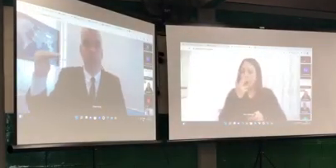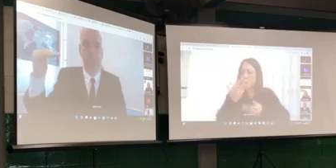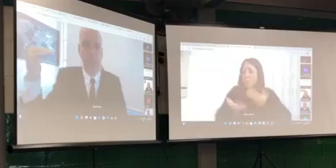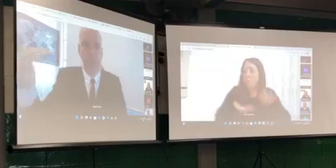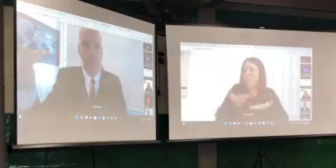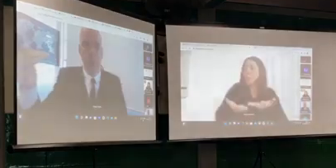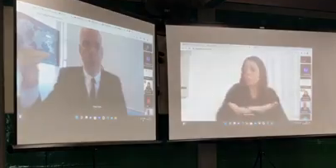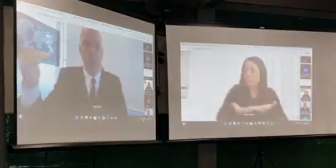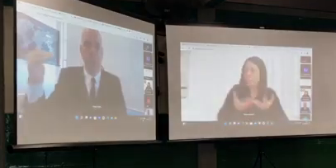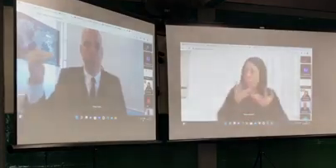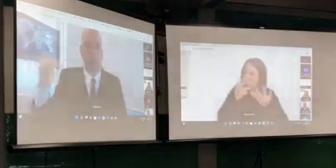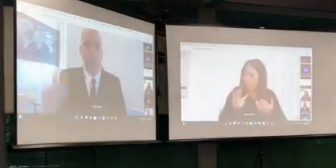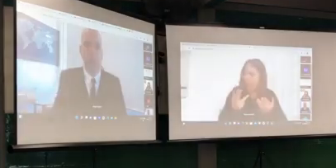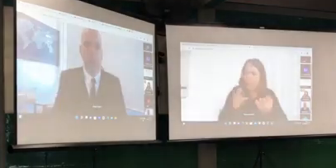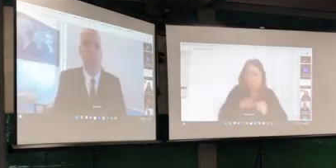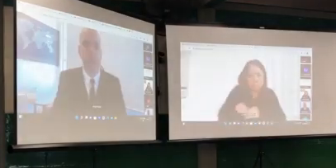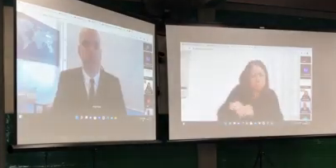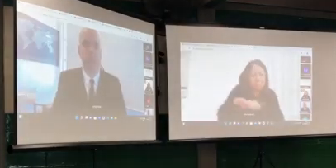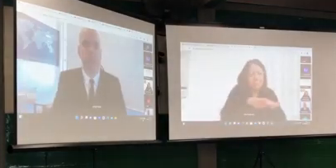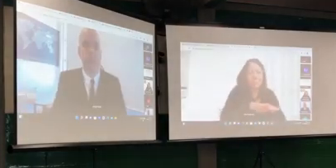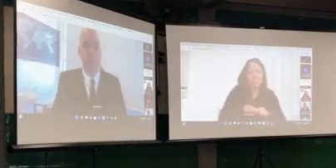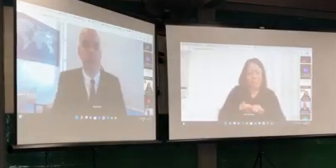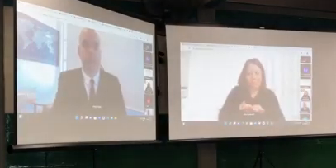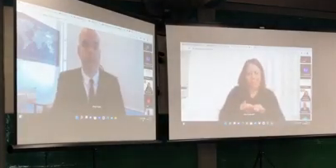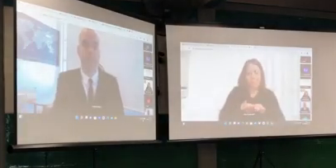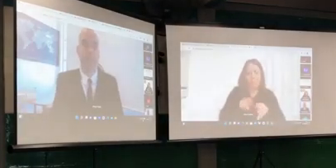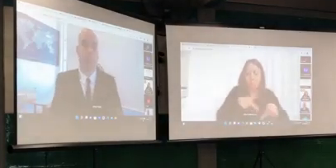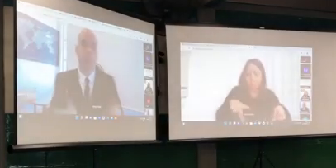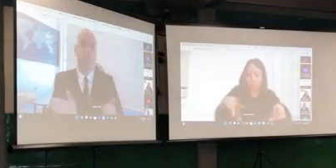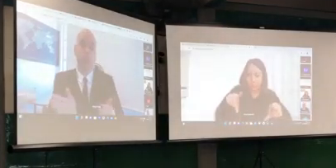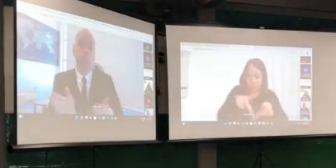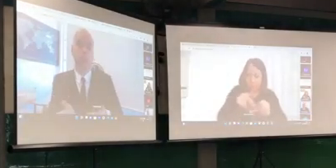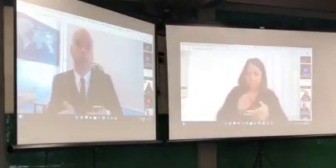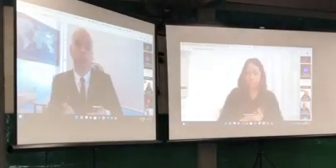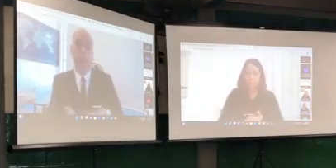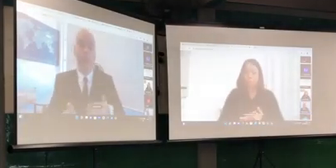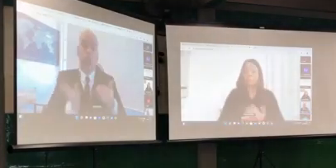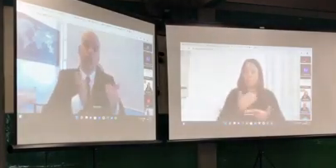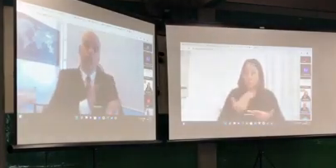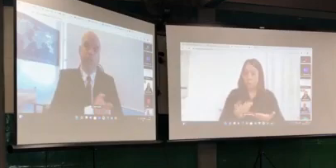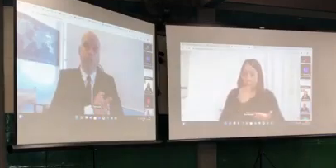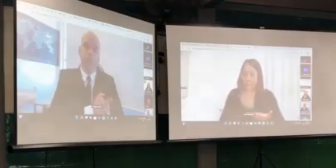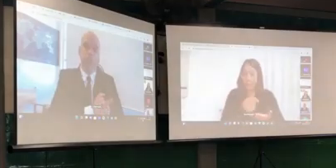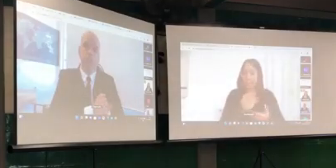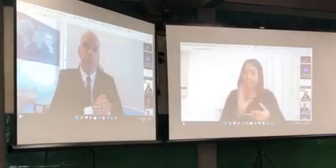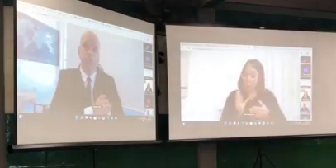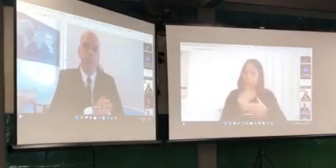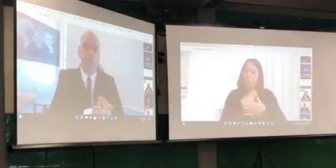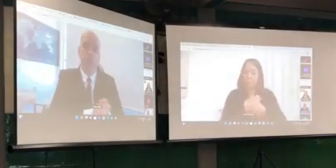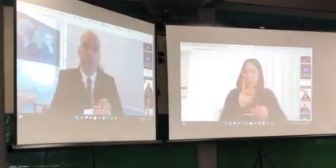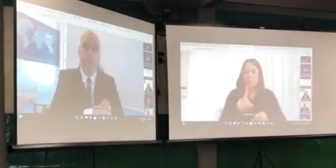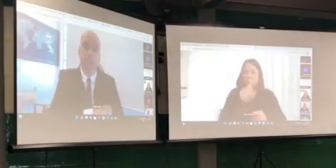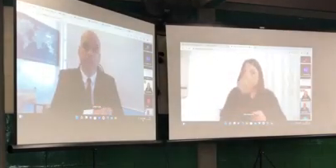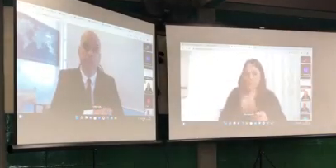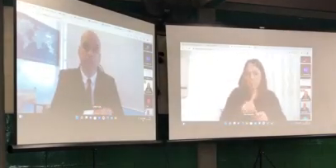mesma igualdade a todos, né, na população. Então, inclui-se as pessoas com deficiência no mercado de